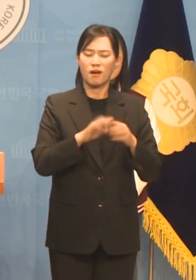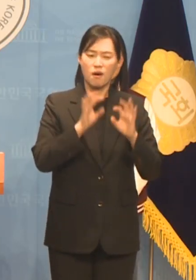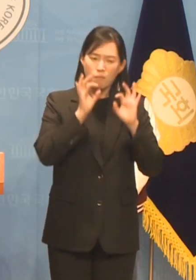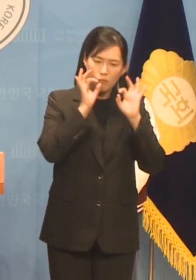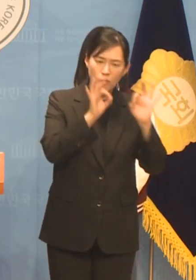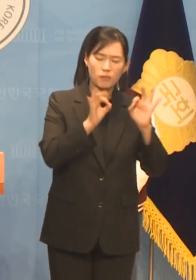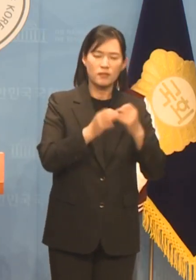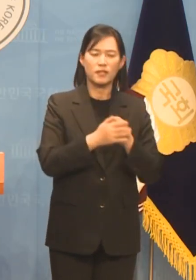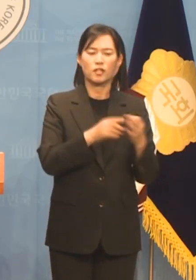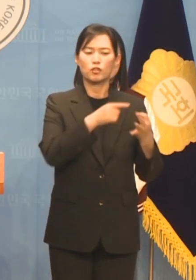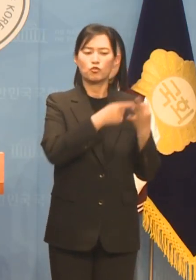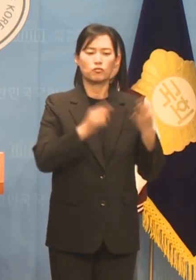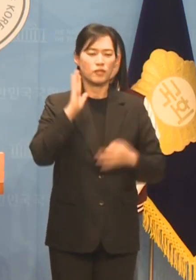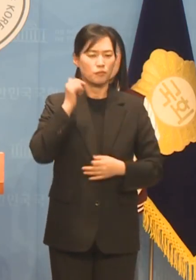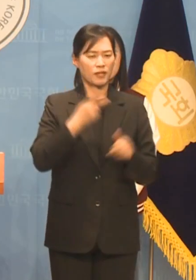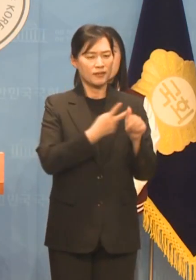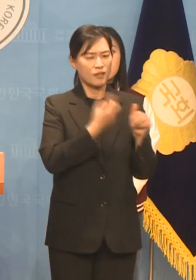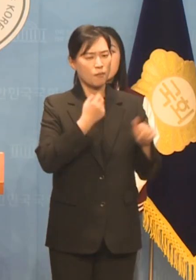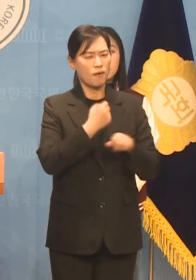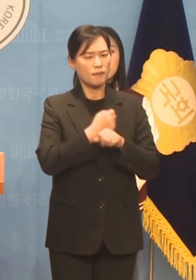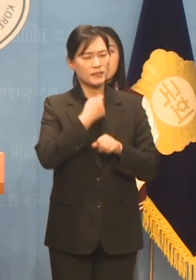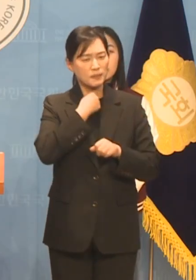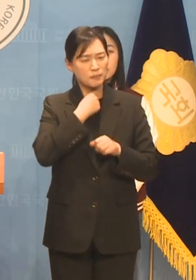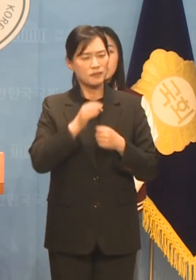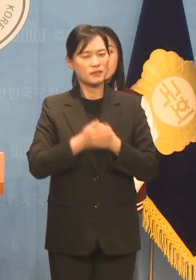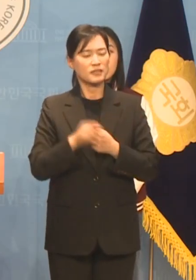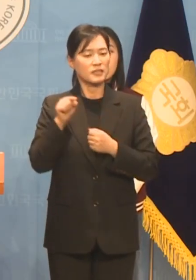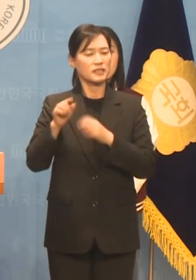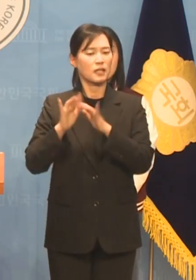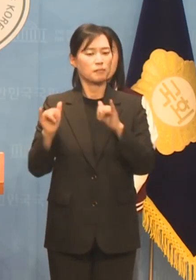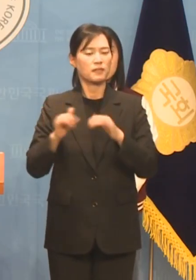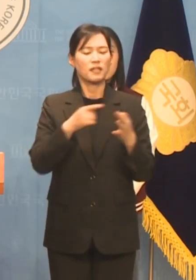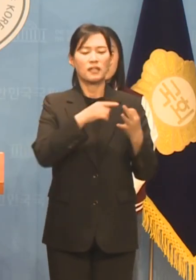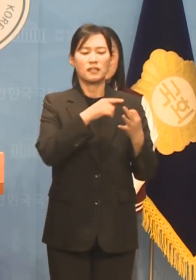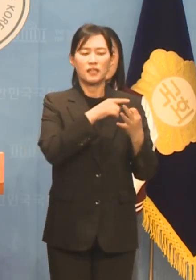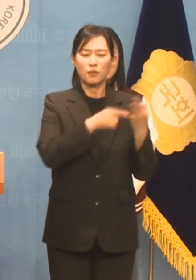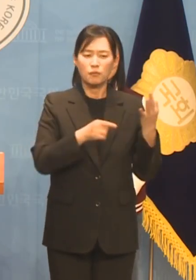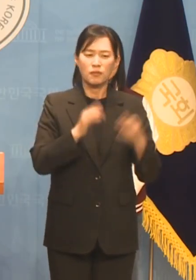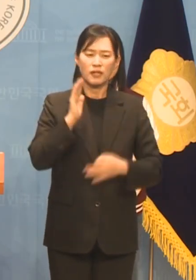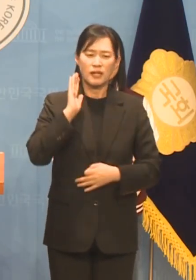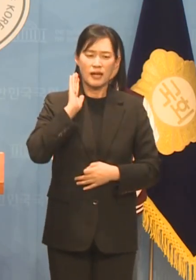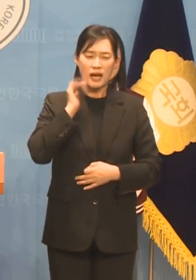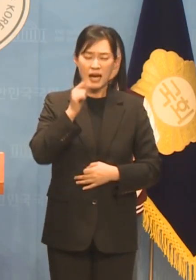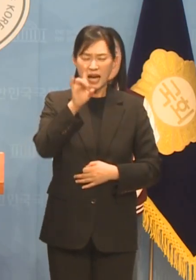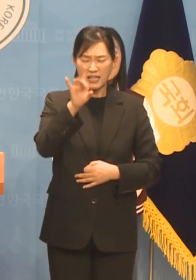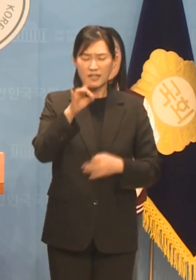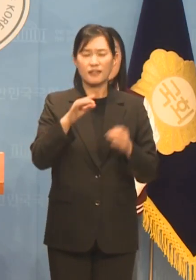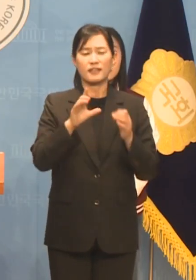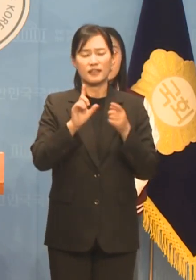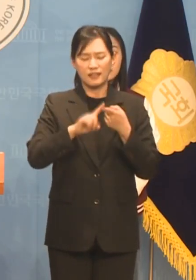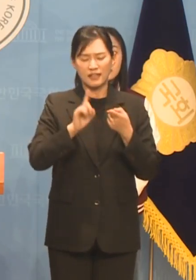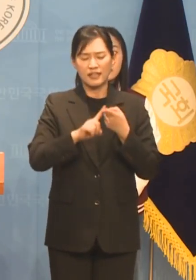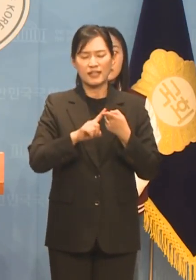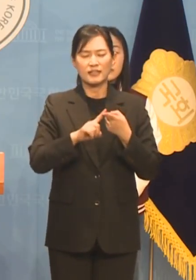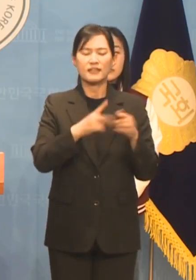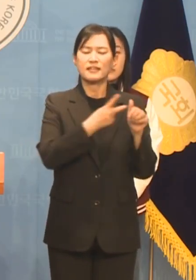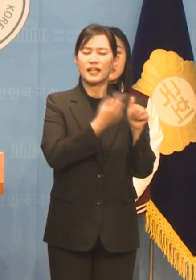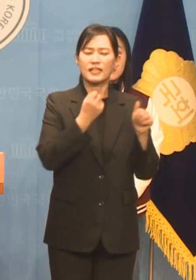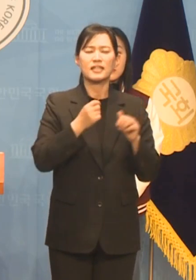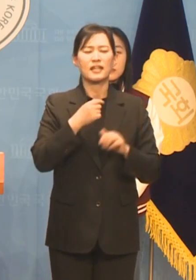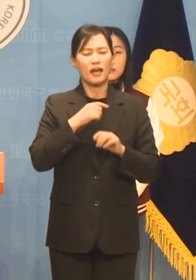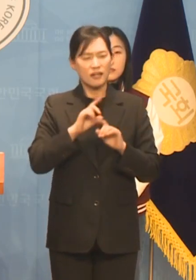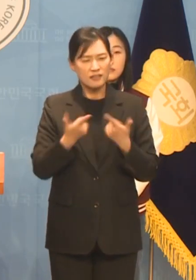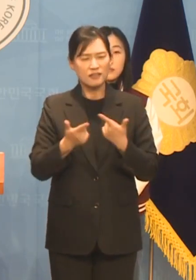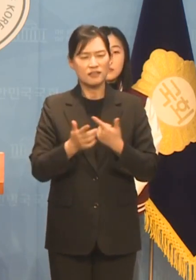목도하며 윤석열 대통령을 탄핵하고자 하는 세력은 대통령 한 사람에 대한 탄핵을 원하는 것이 아니라 자유민주주의 체제의 탄핵을